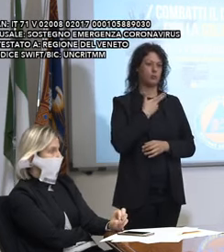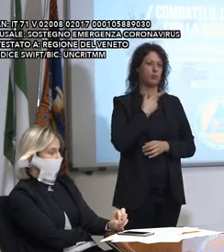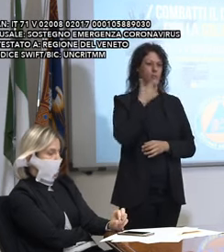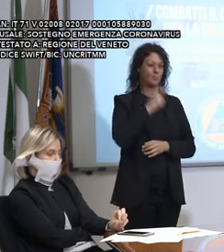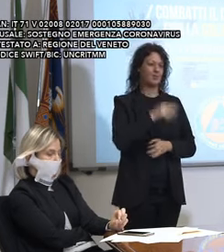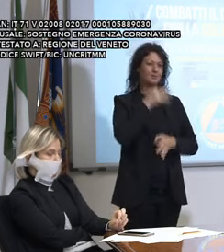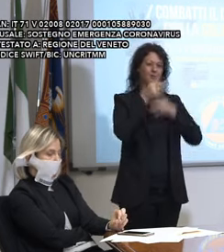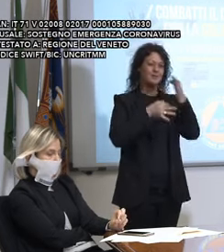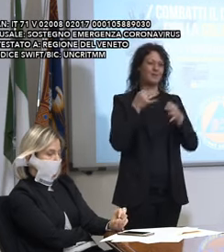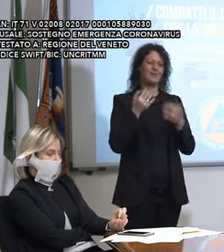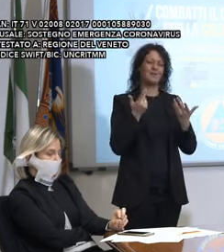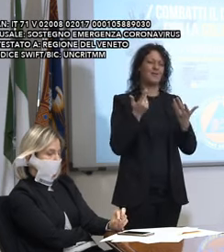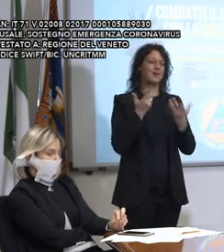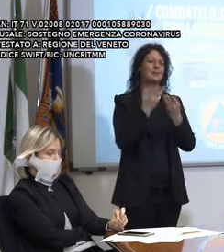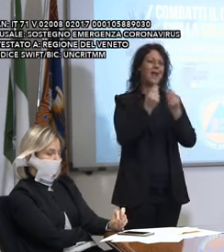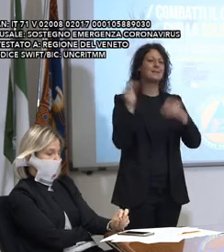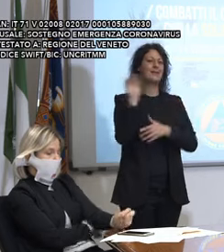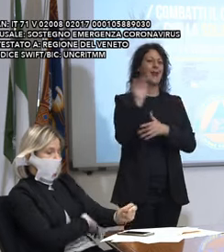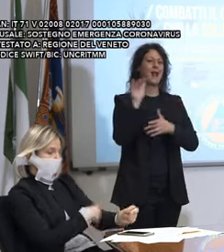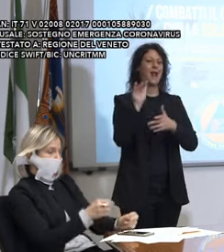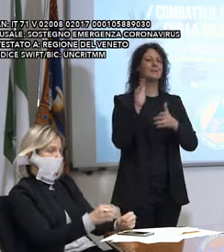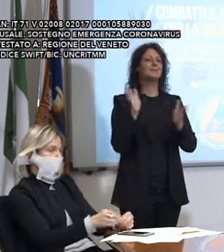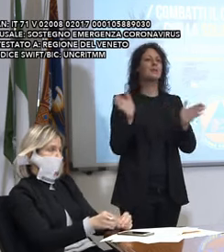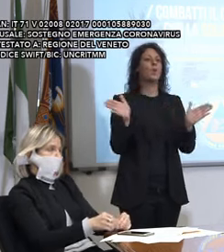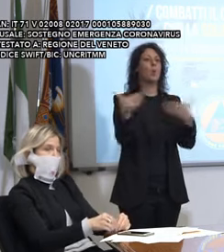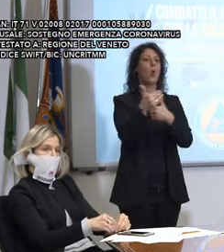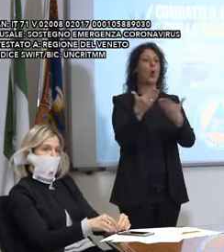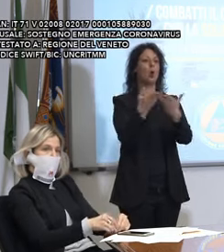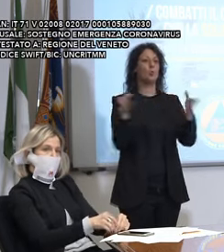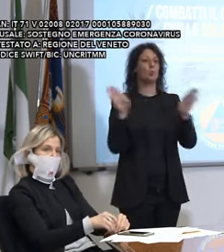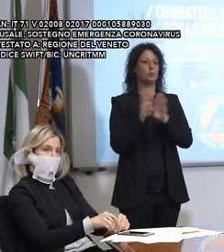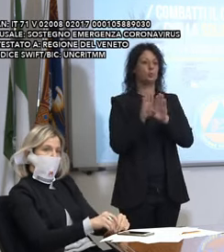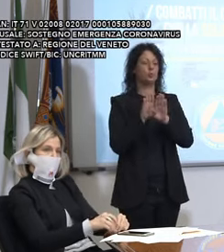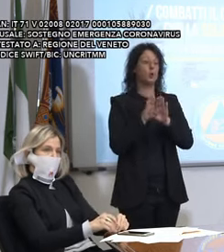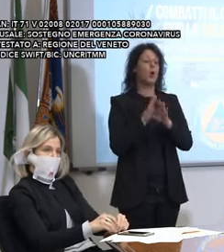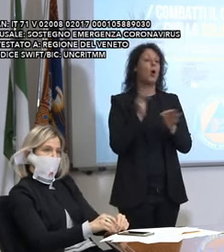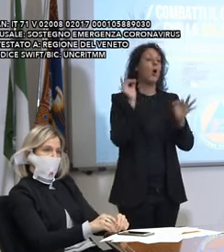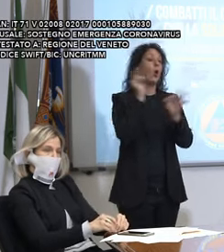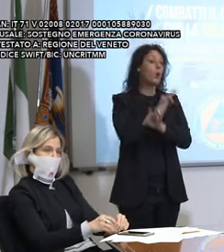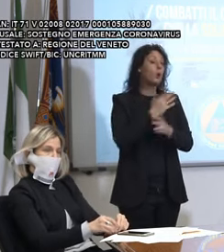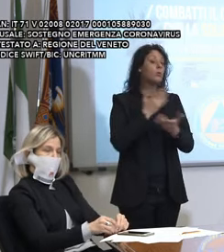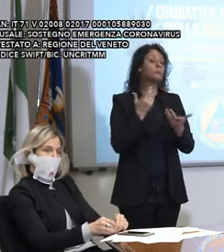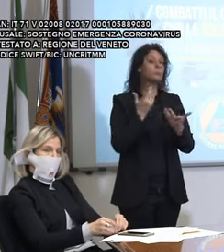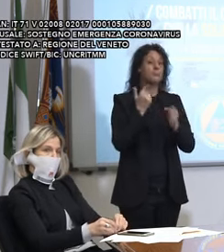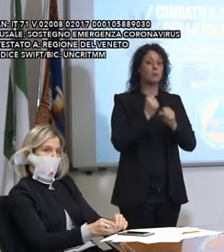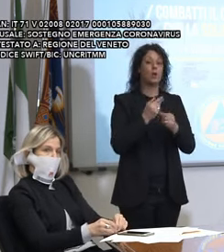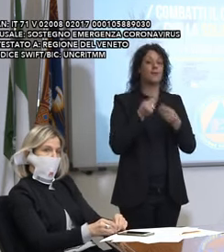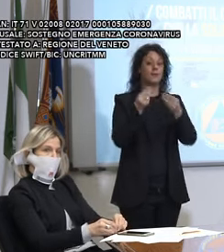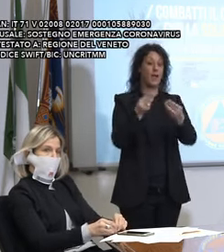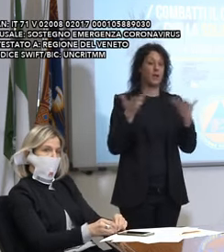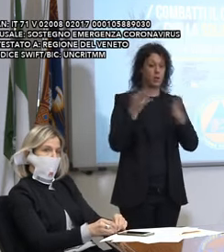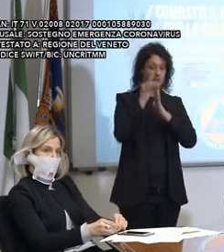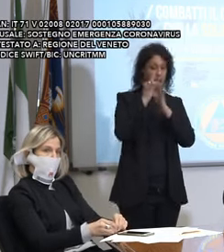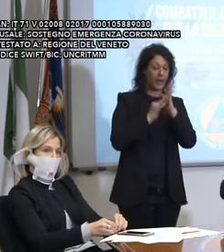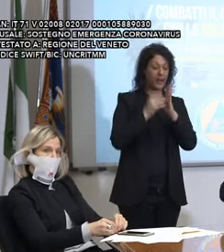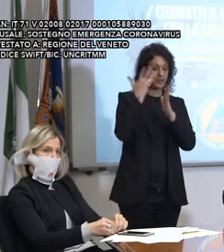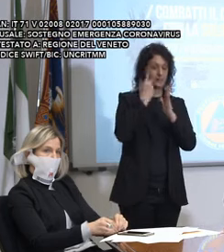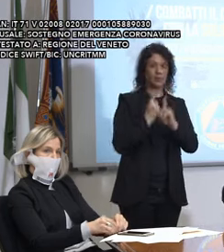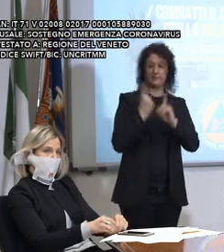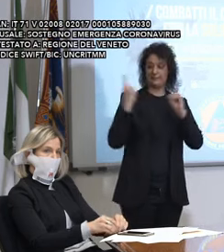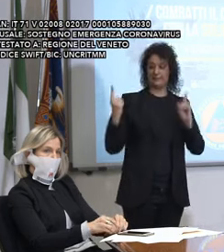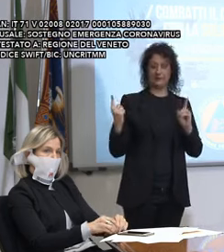ragazzi confinati, a meno che non avessimo possibilità di fare distanziamento sociale, di metterli con la mascherina in aula e fare in modo che ci